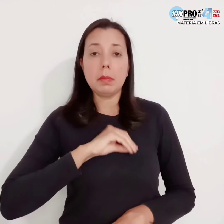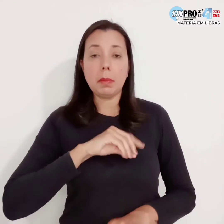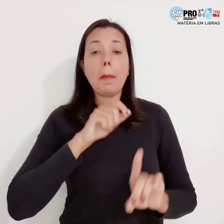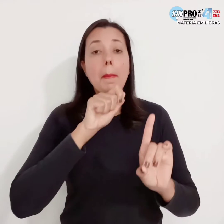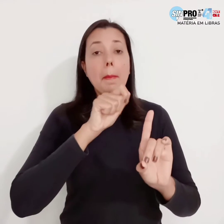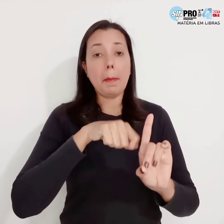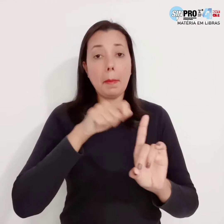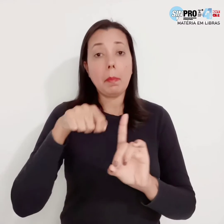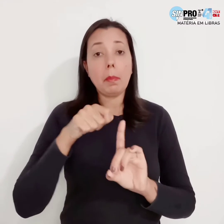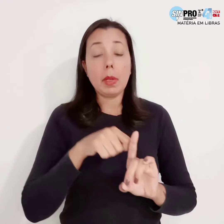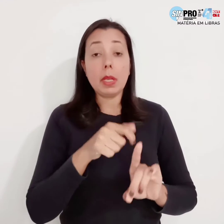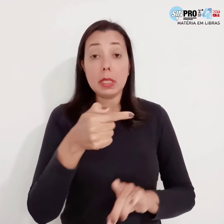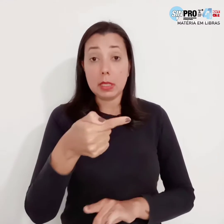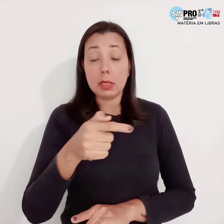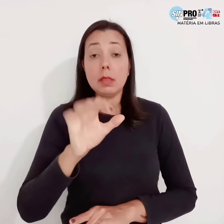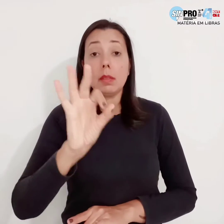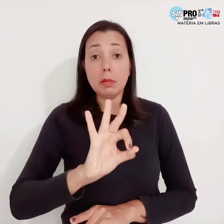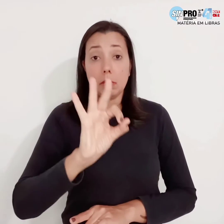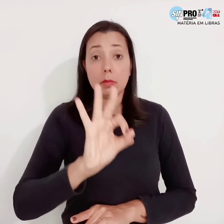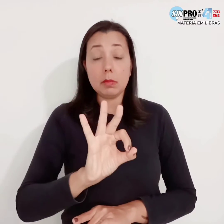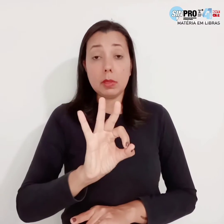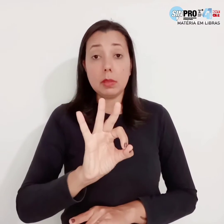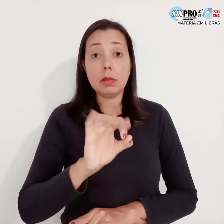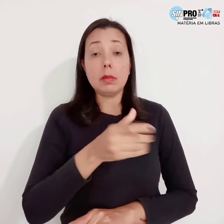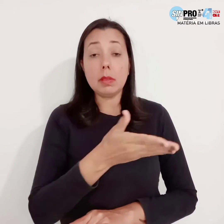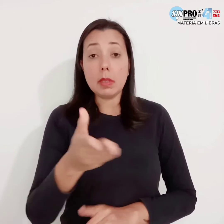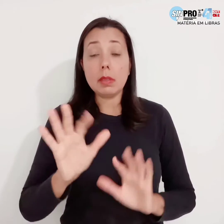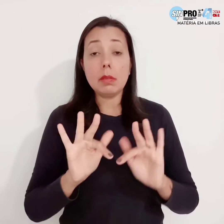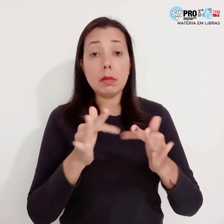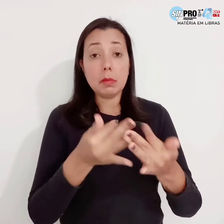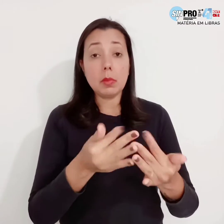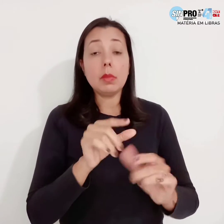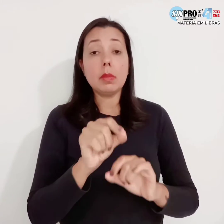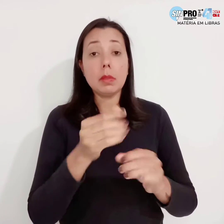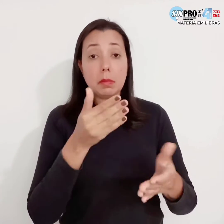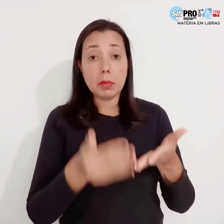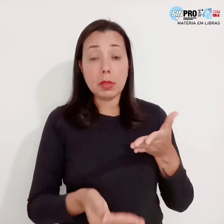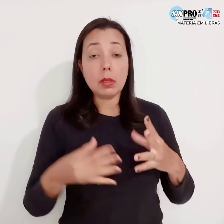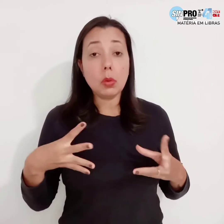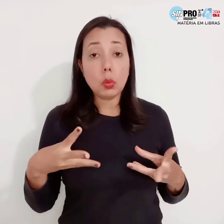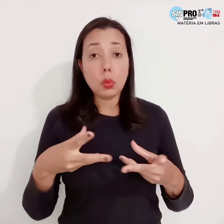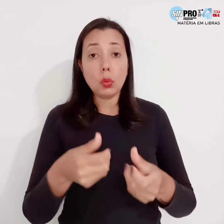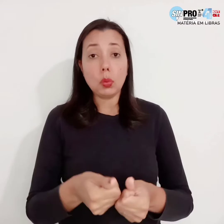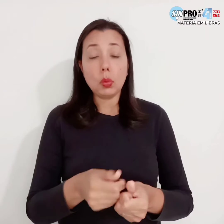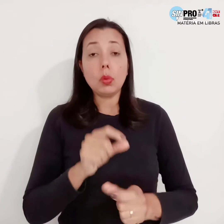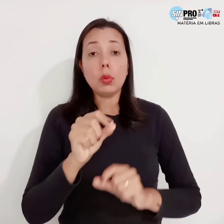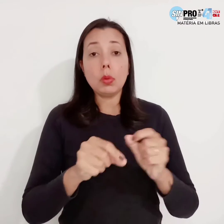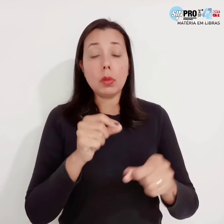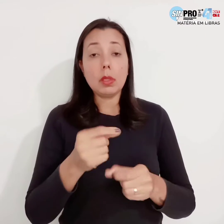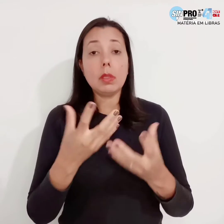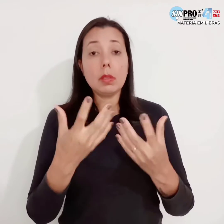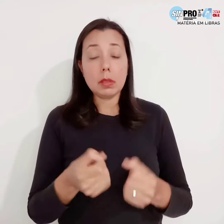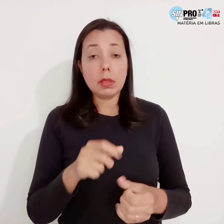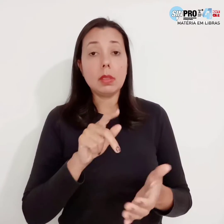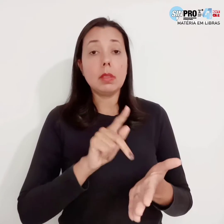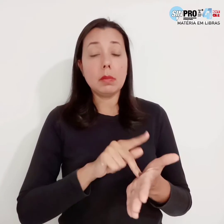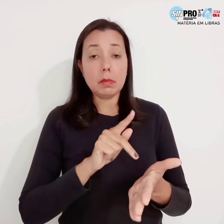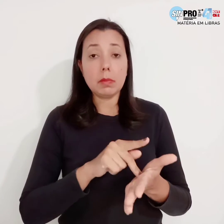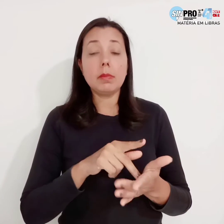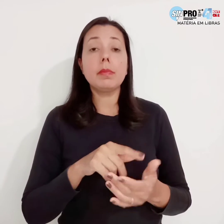e 7% dessas famílias perderam tudo que habitualmente recebiam.